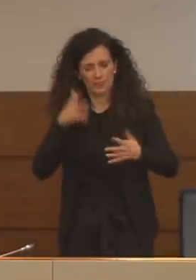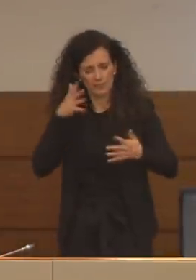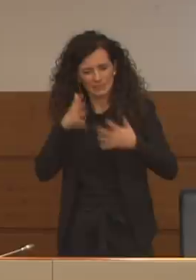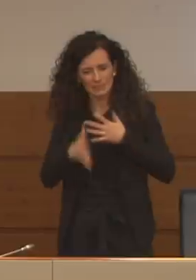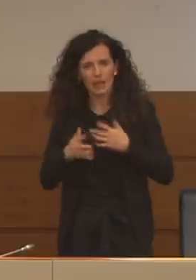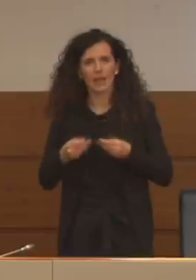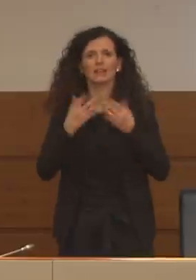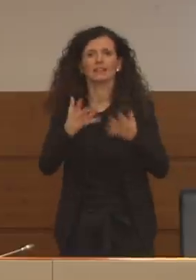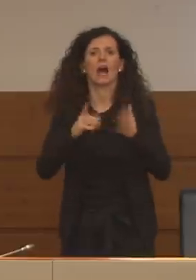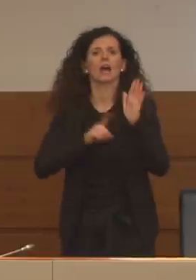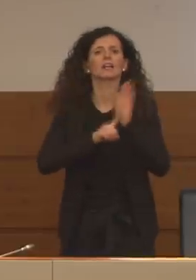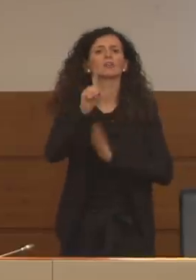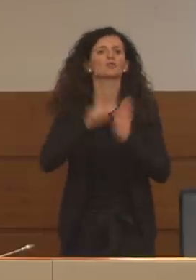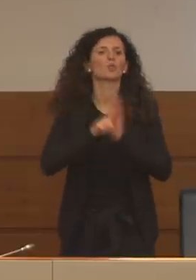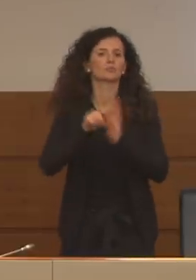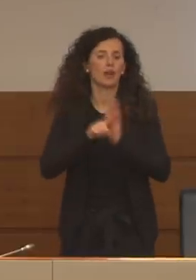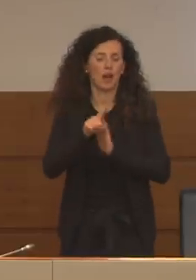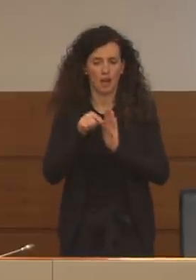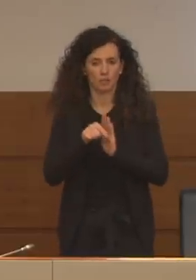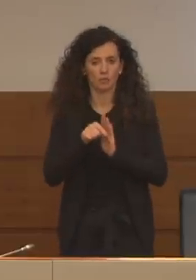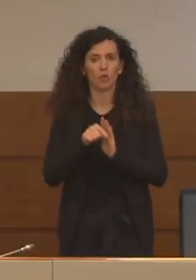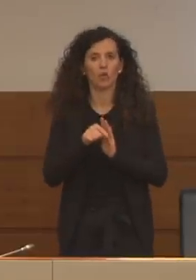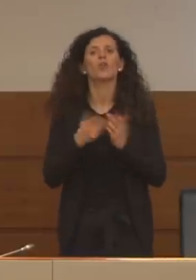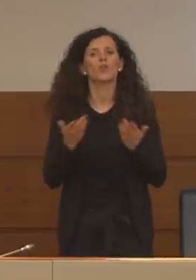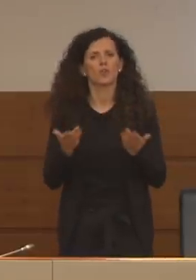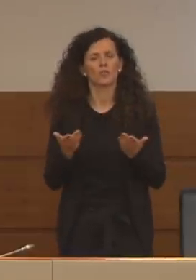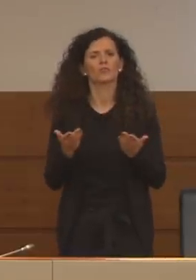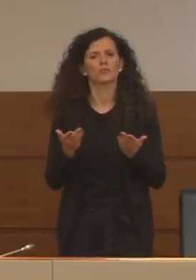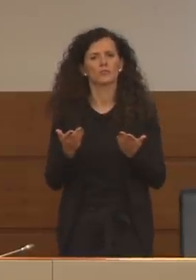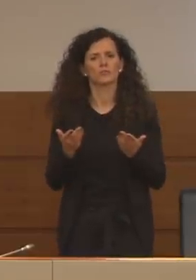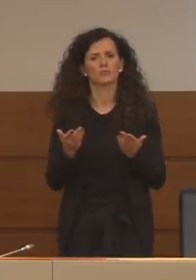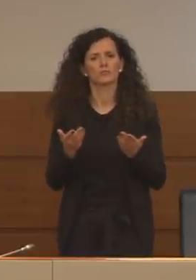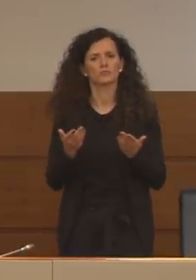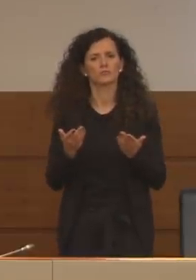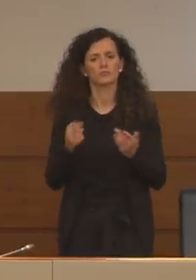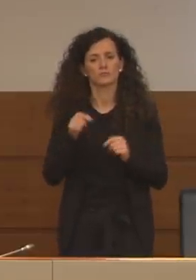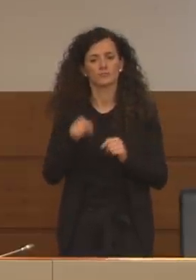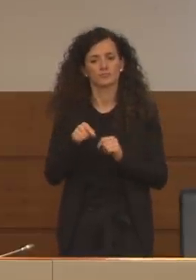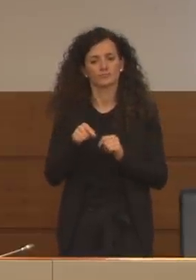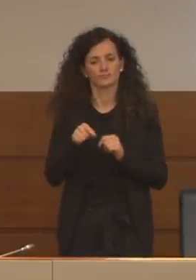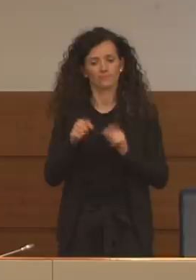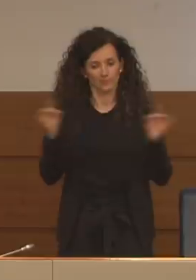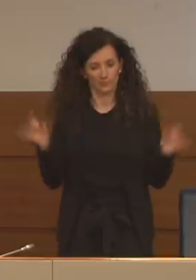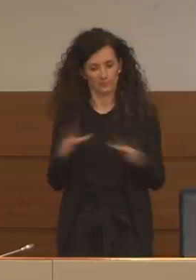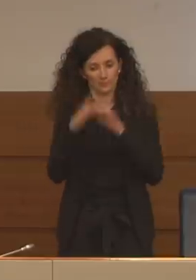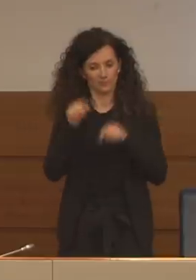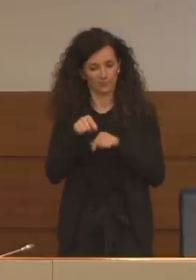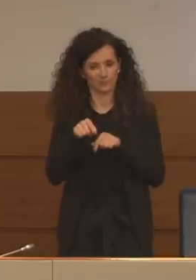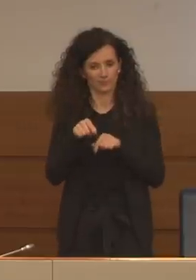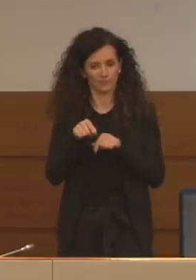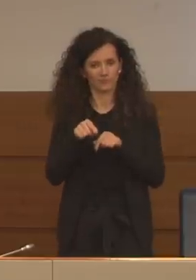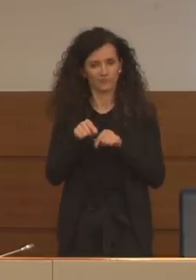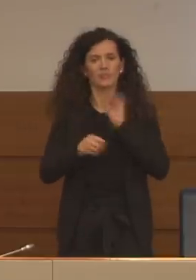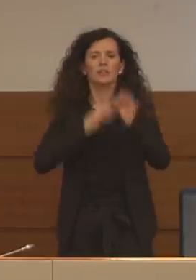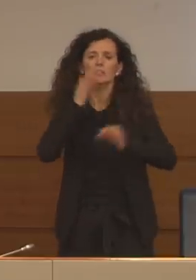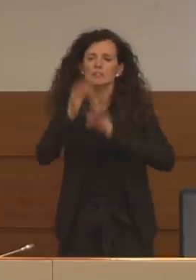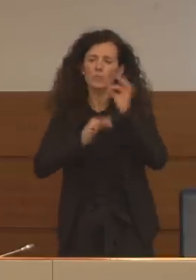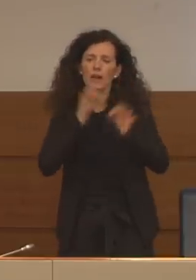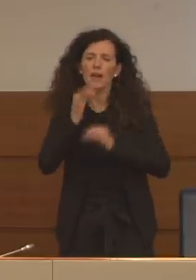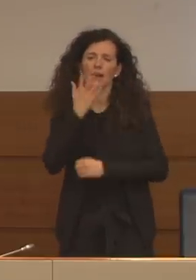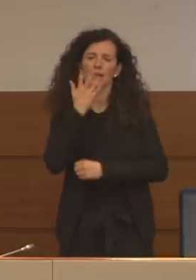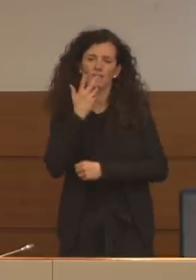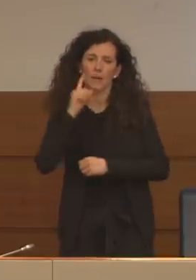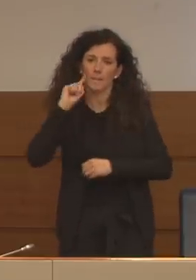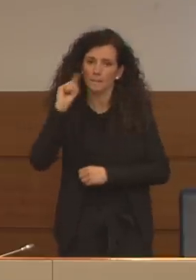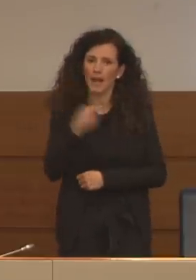produrre dei risultati però allo stesso tempo stiamo cercando di spiegare meglio quindi lo